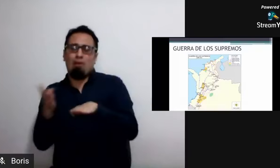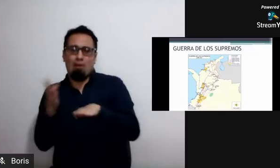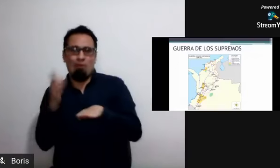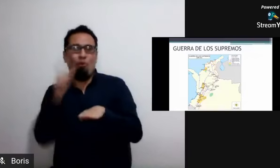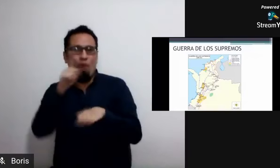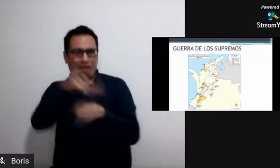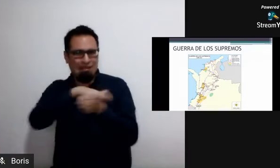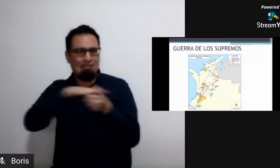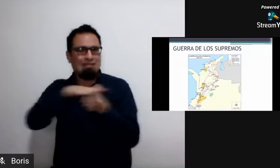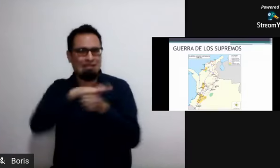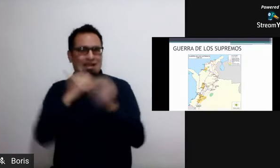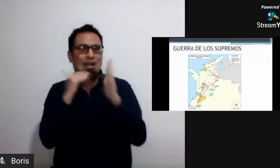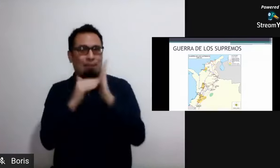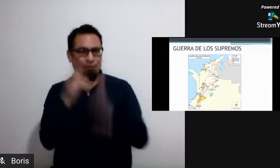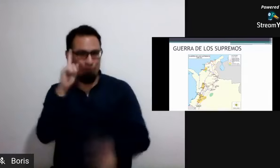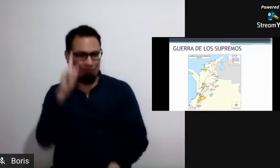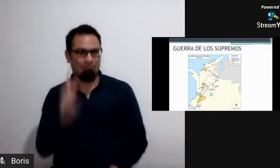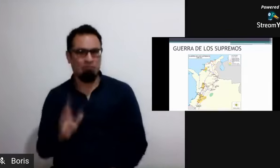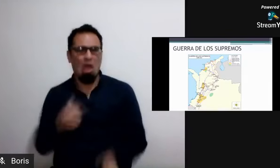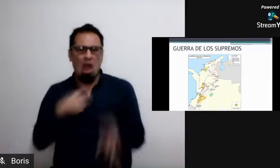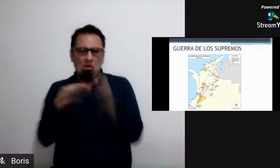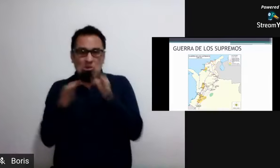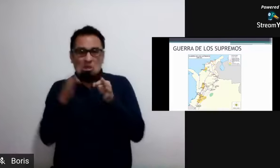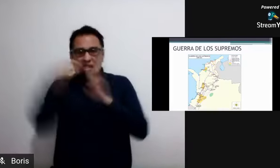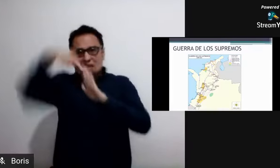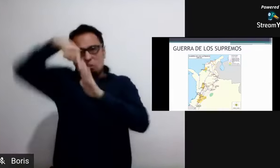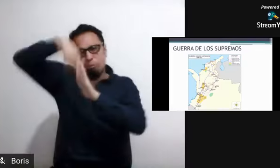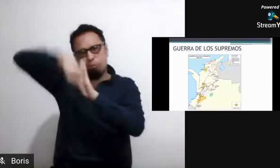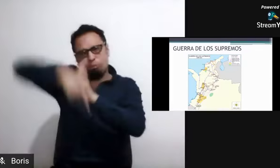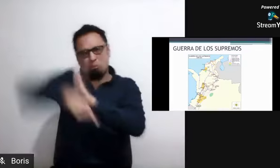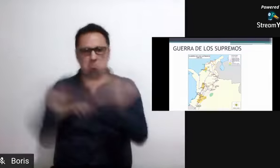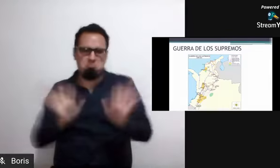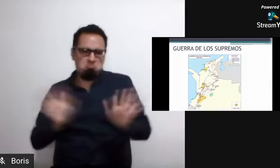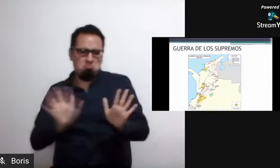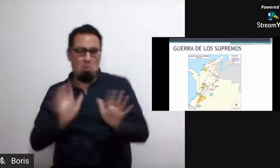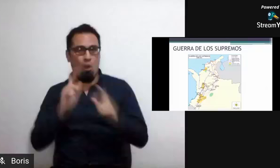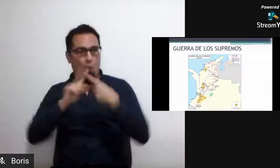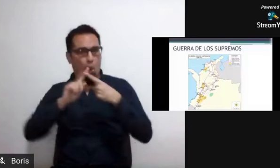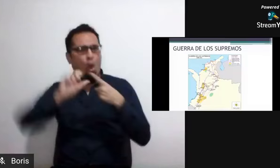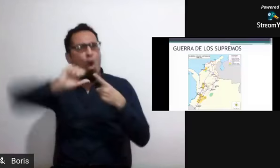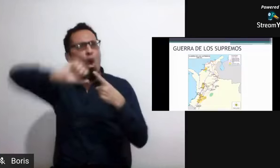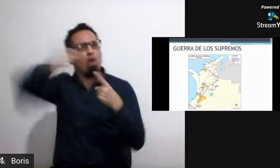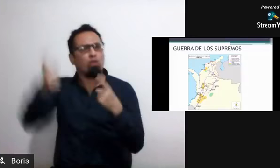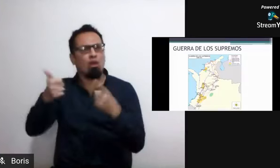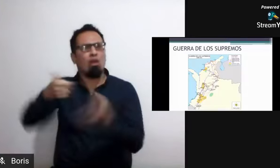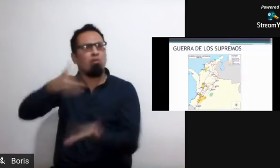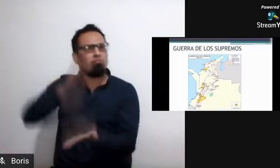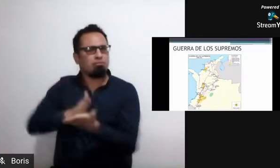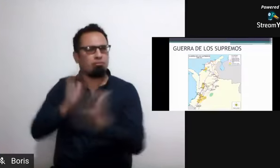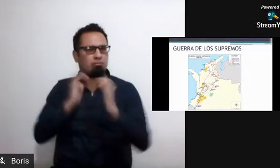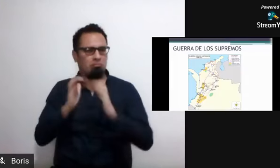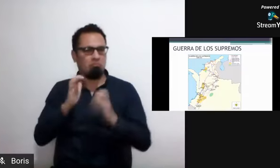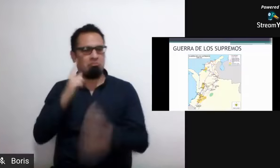que entraban en conflicto en el territorio nacional. No voy a profundizar, como les decía, acerca de este